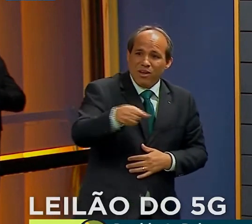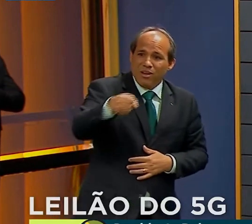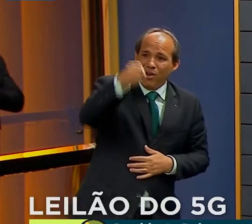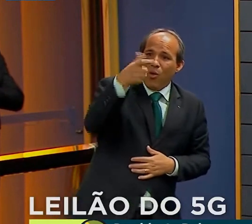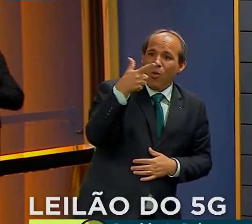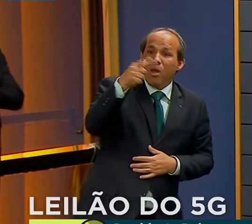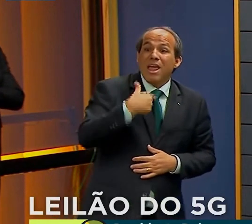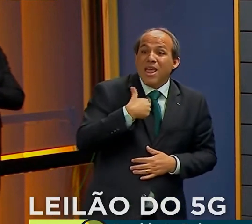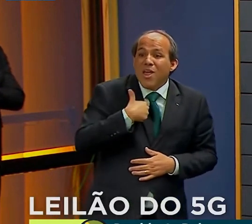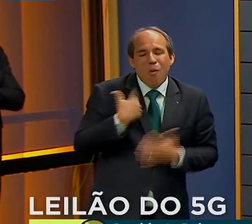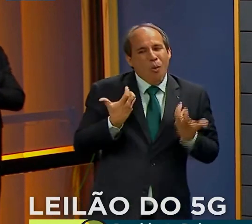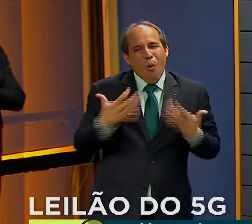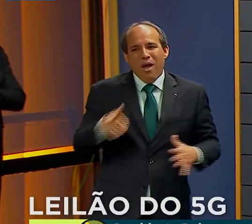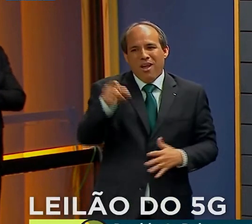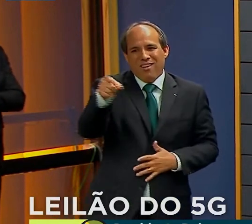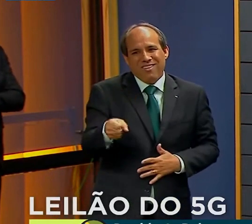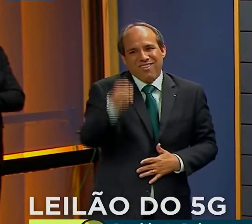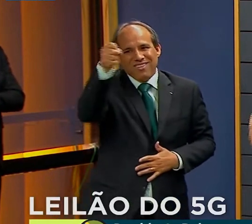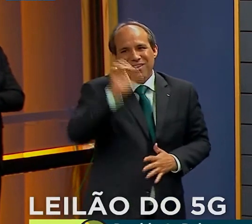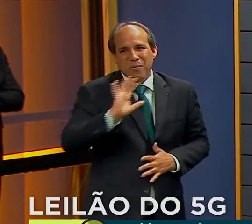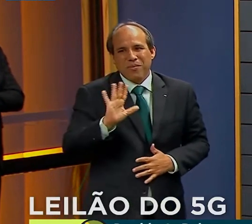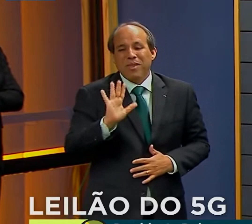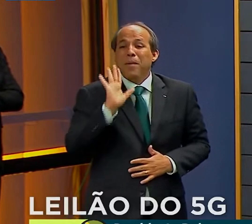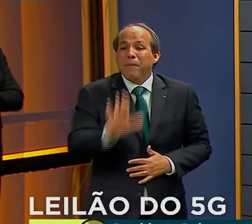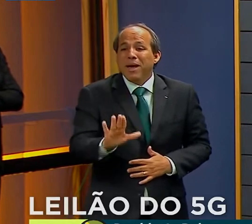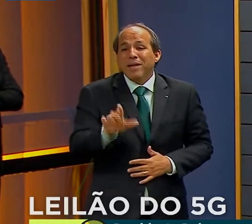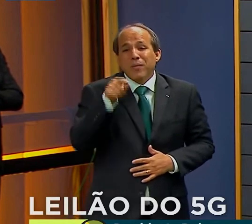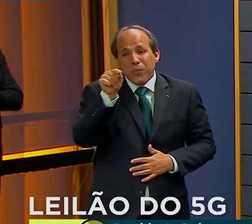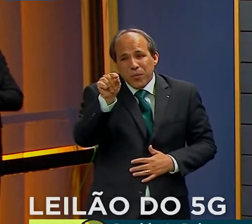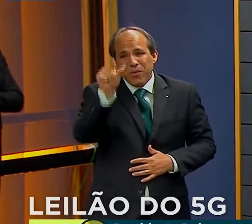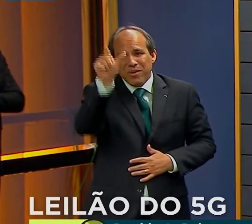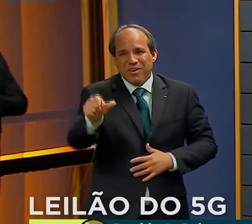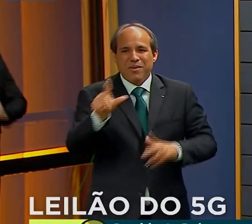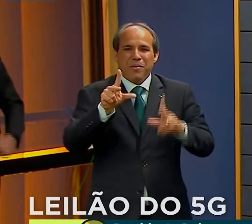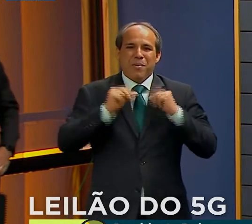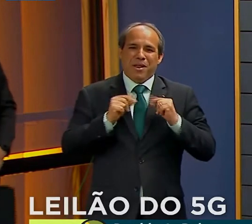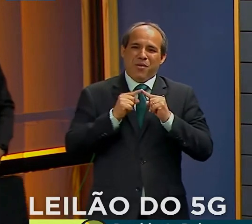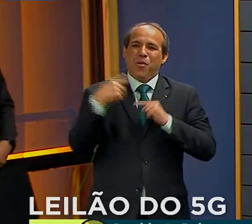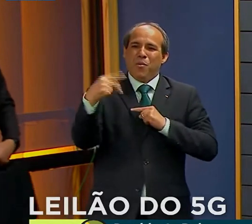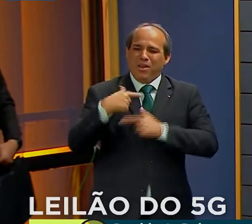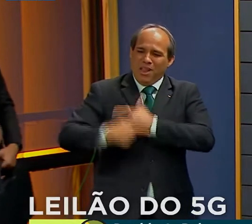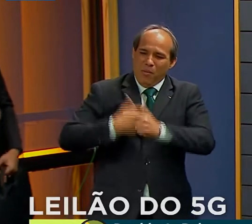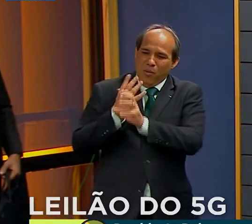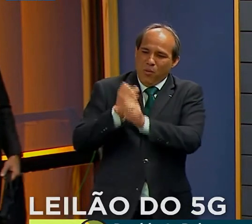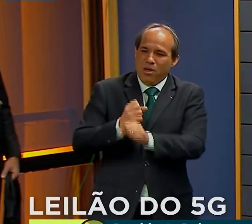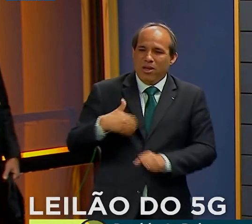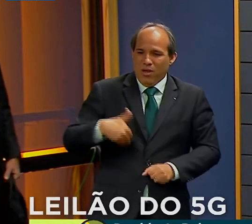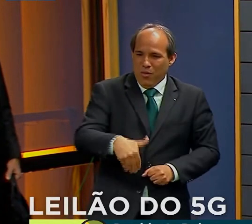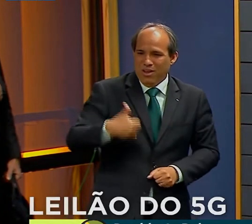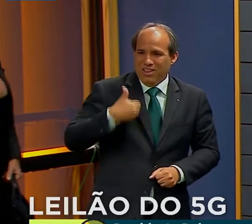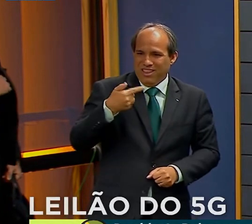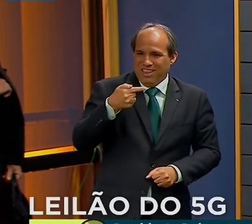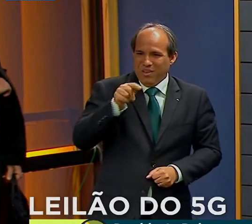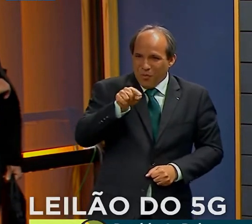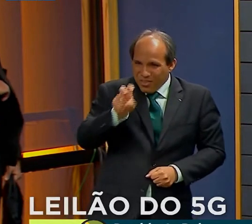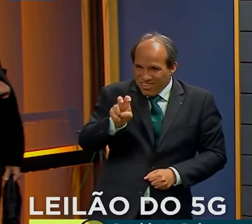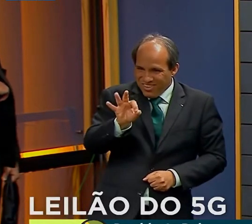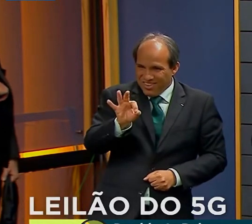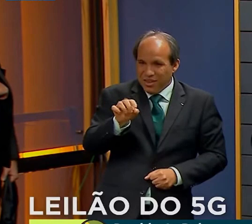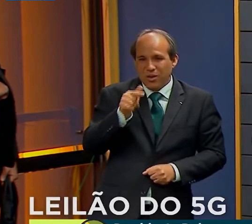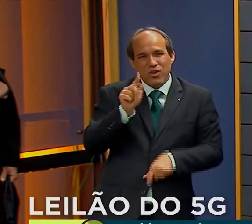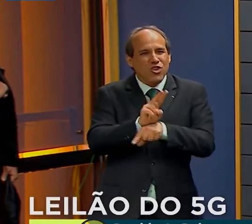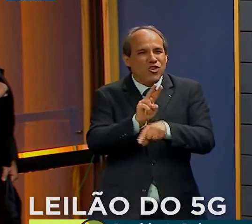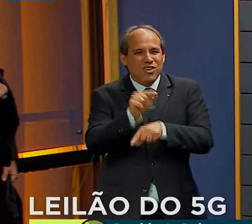minha vontade, por mim não iria. Mas vai porque merece. Está chegando 7,5, né, Carreiro? Próximo